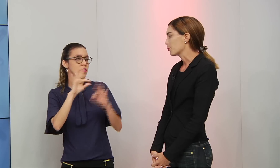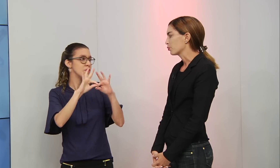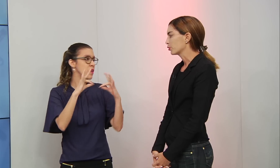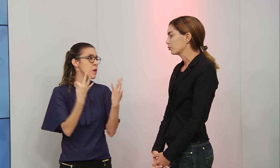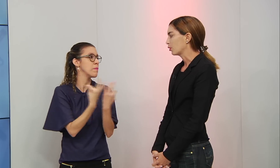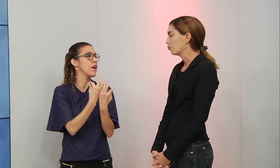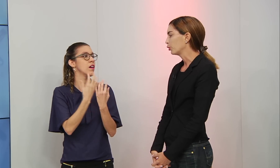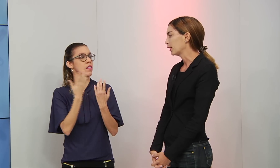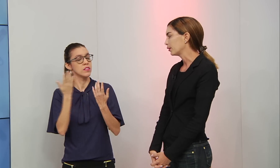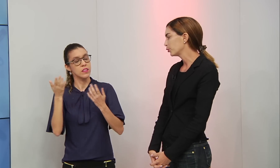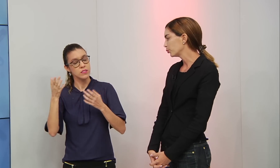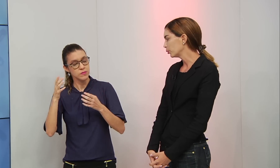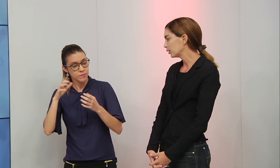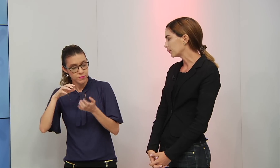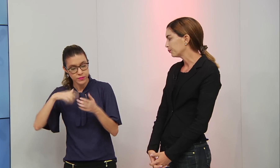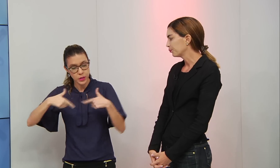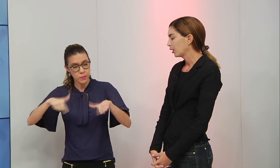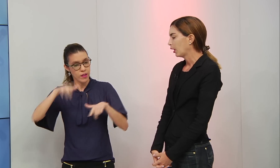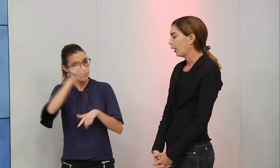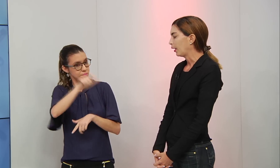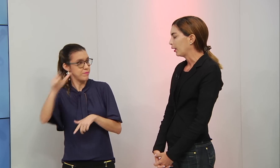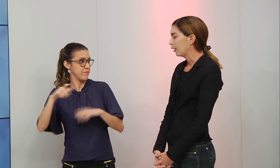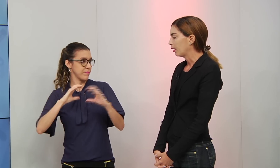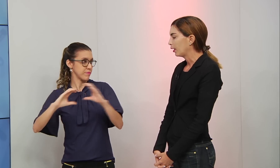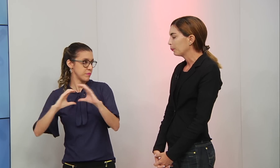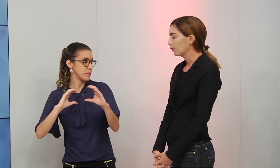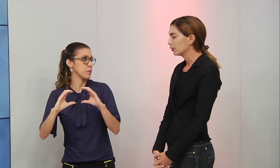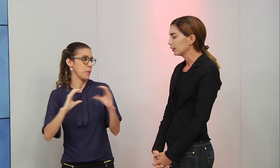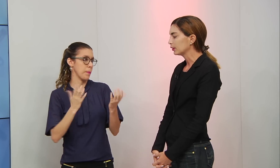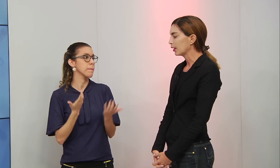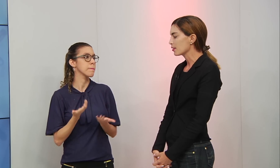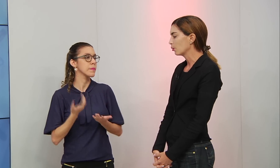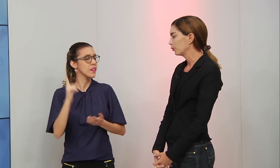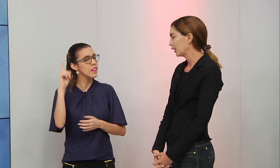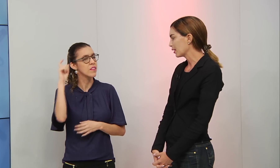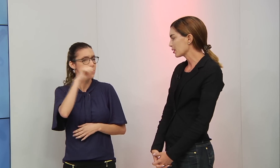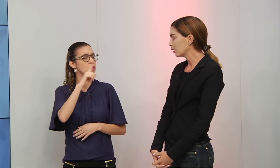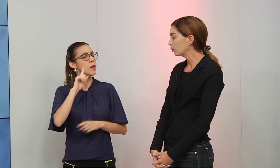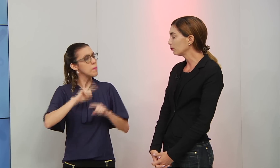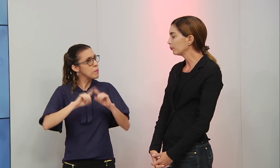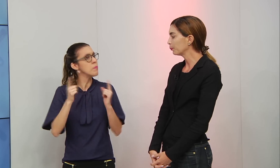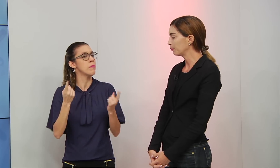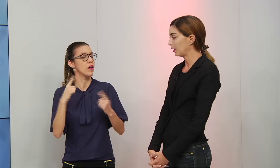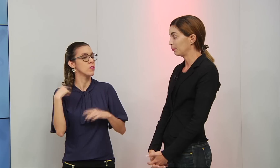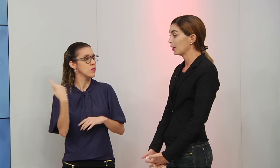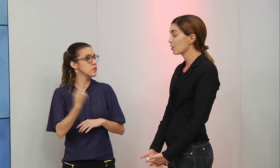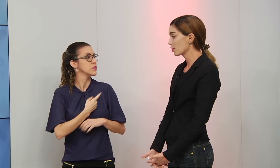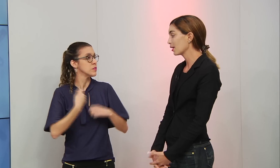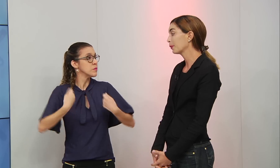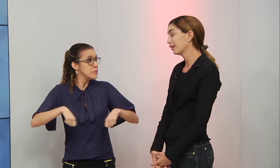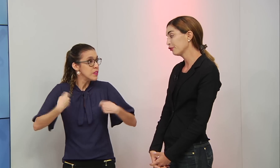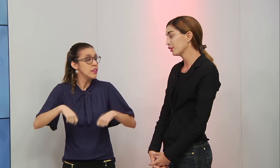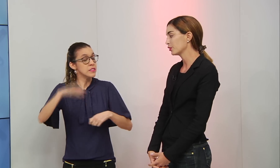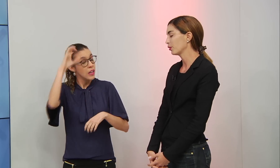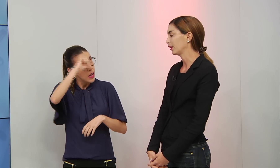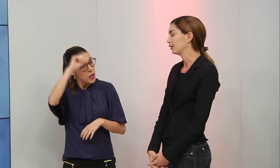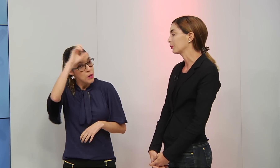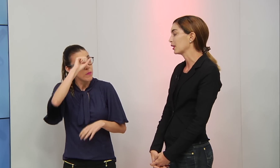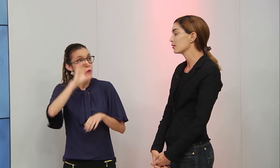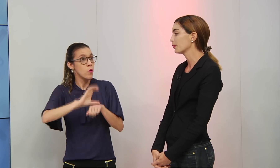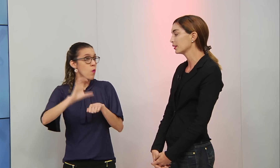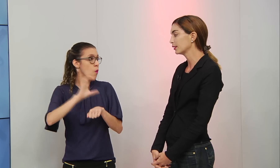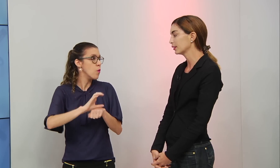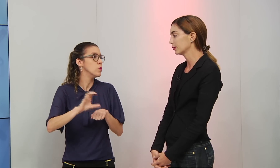das pessoas com a comunidade surda, é importante nessa comunicação, mas a gente sabe que é difícil